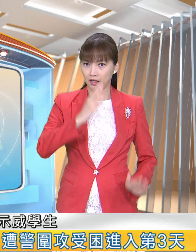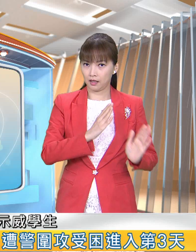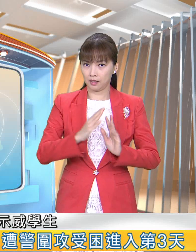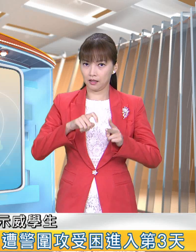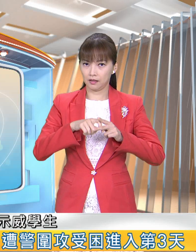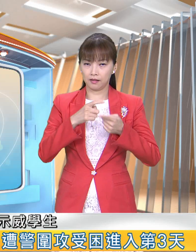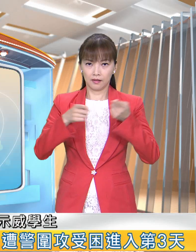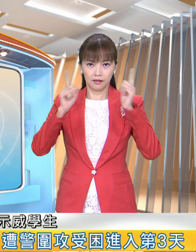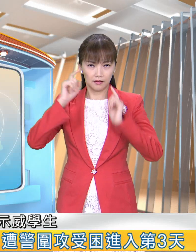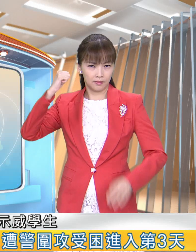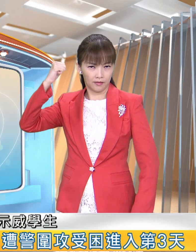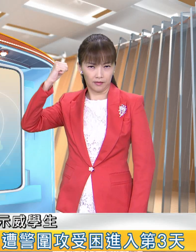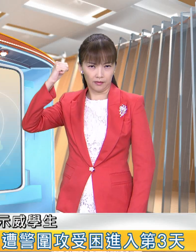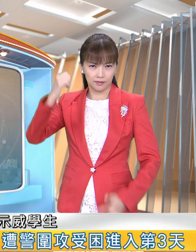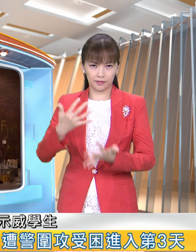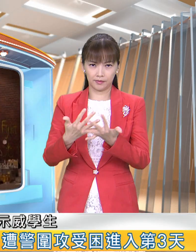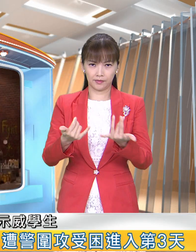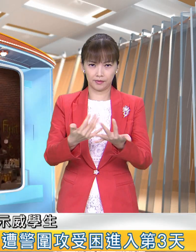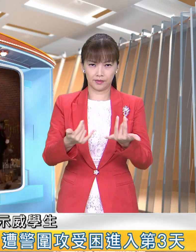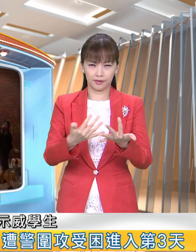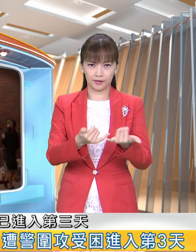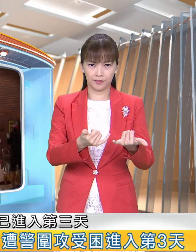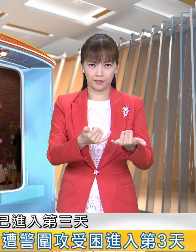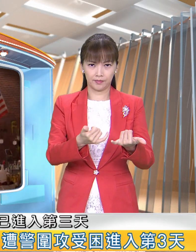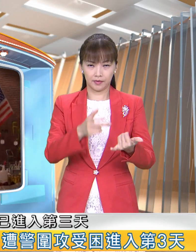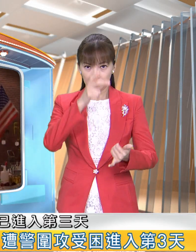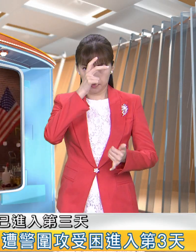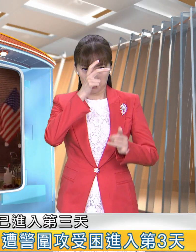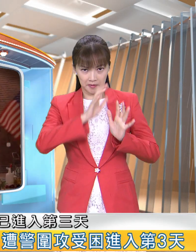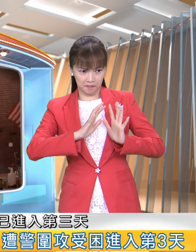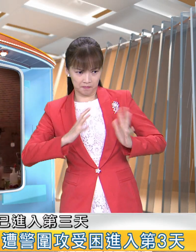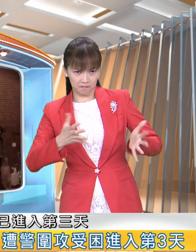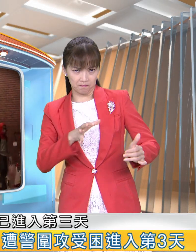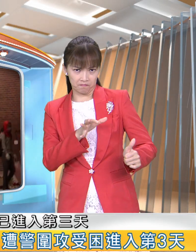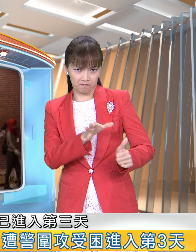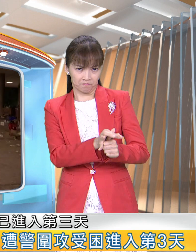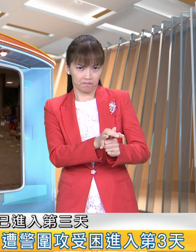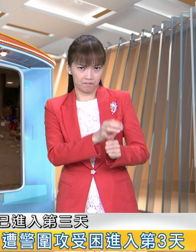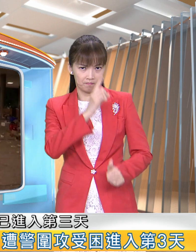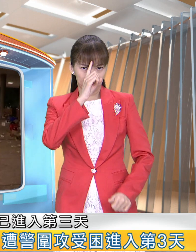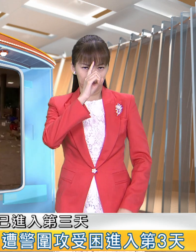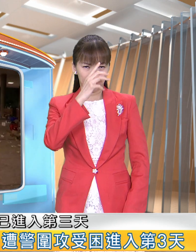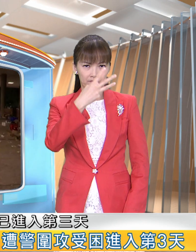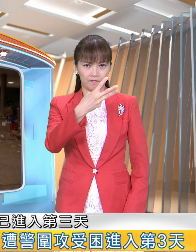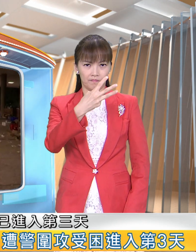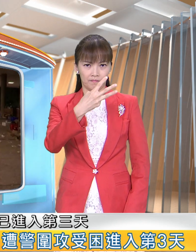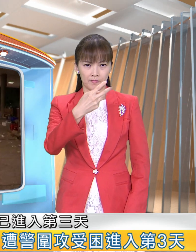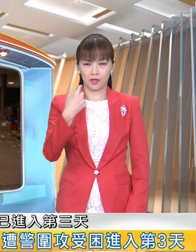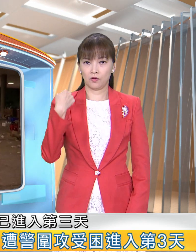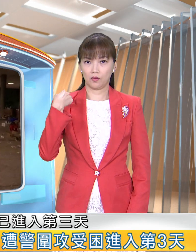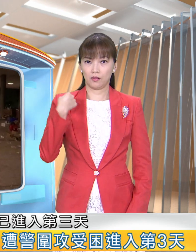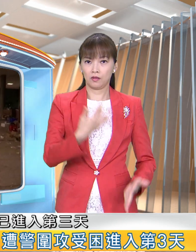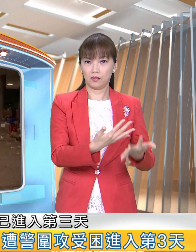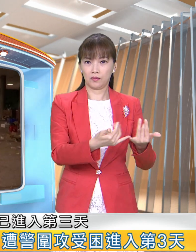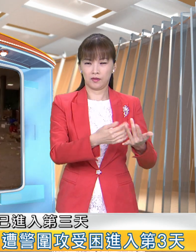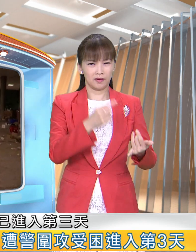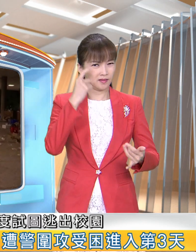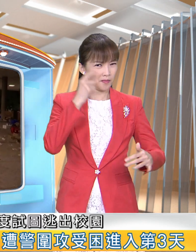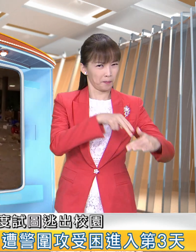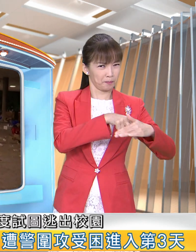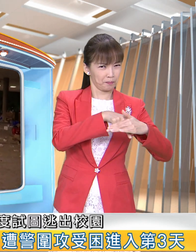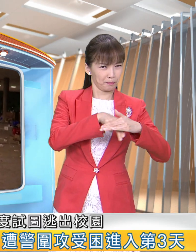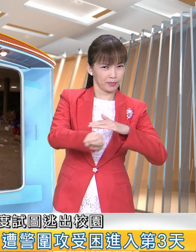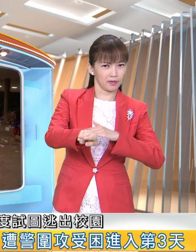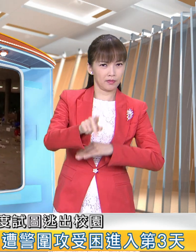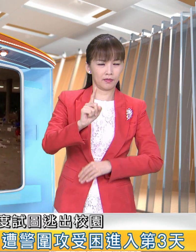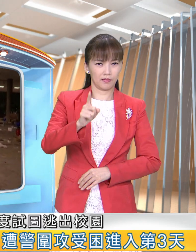香港理工大学的示威学生被警察围攻受困，已经进入第三天。学生